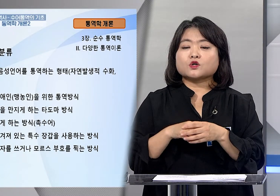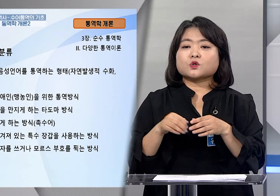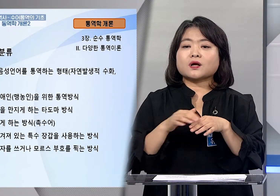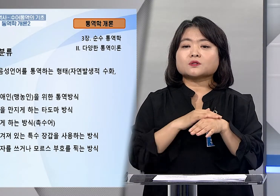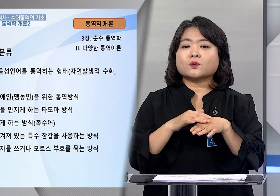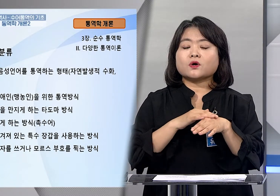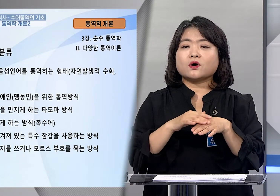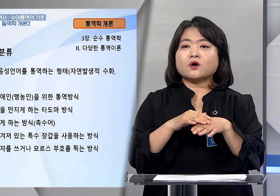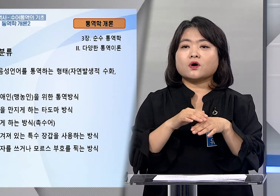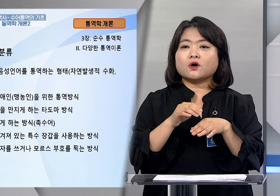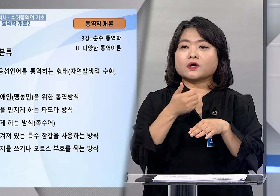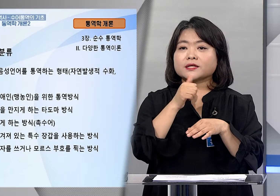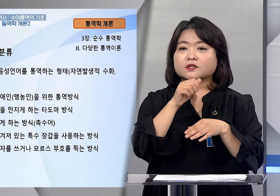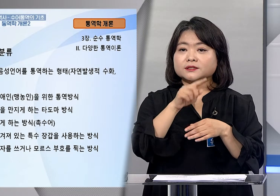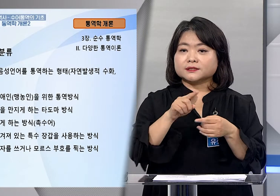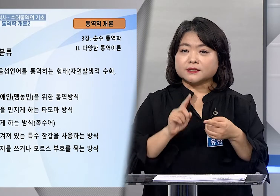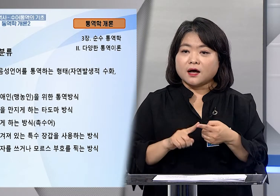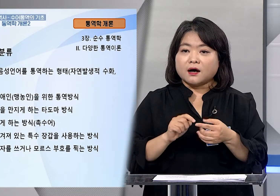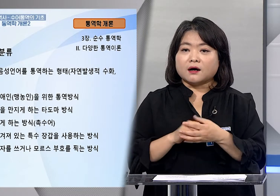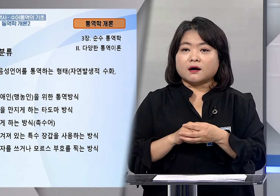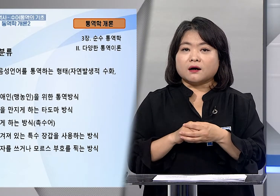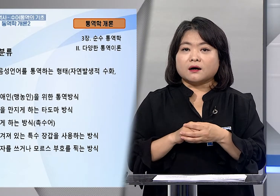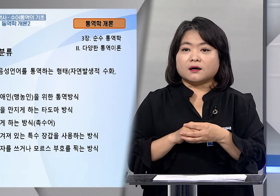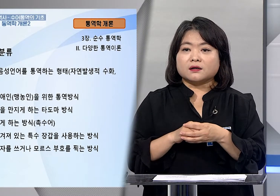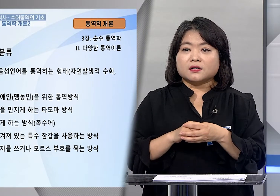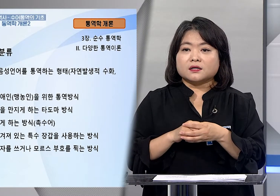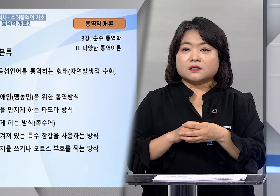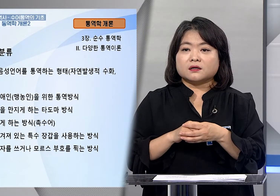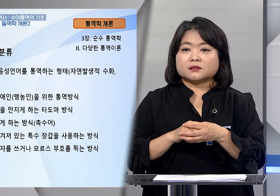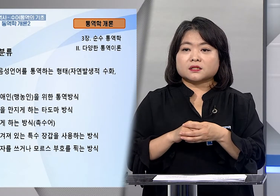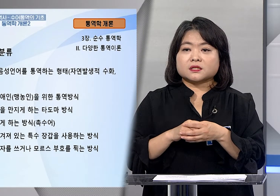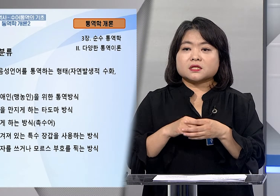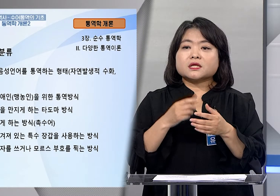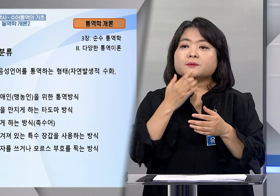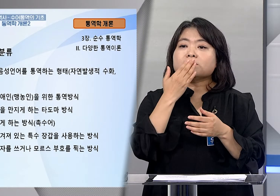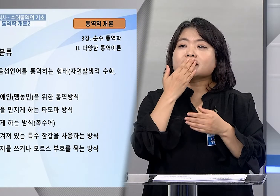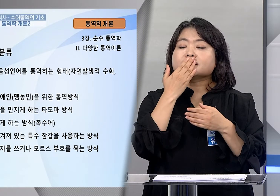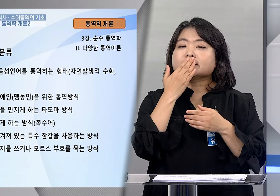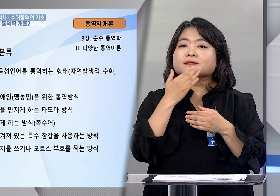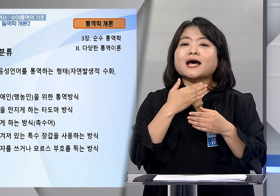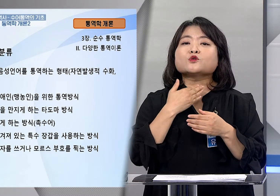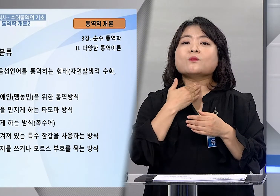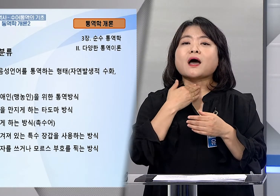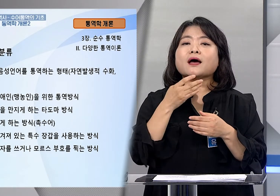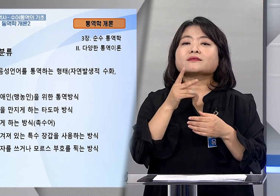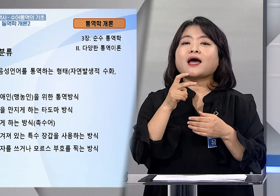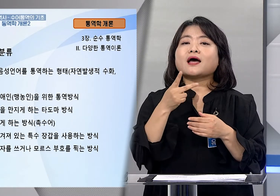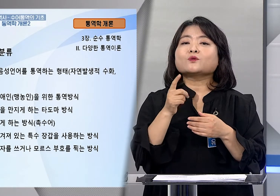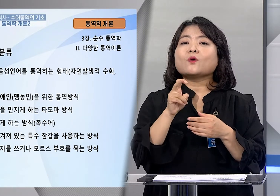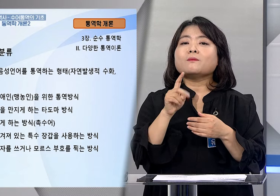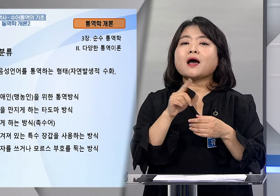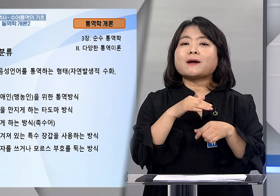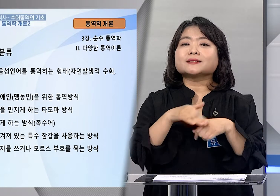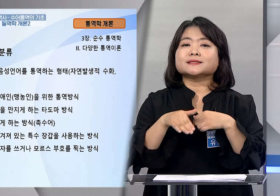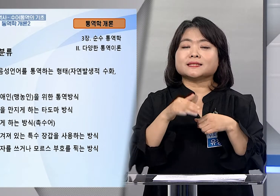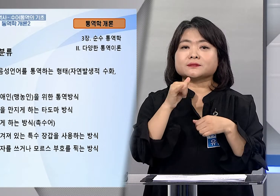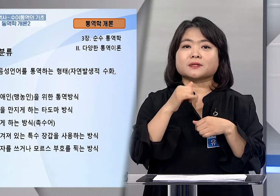촉각통역에서는 입을 맞추는 타도마 방식이 있습니다.